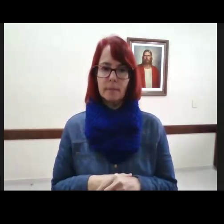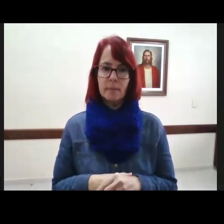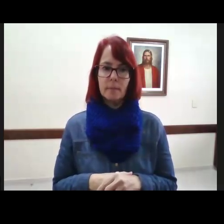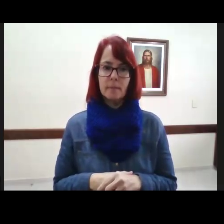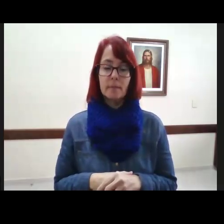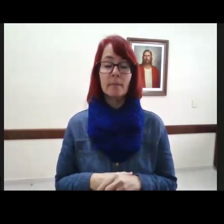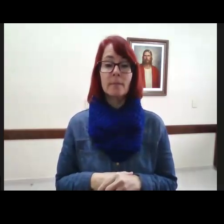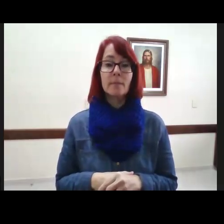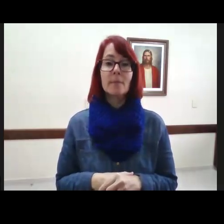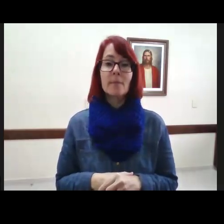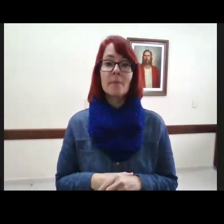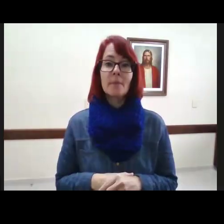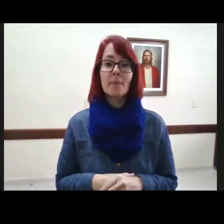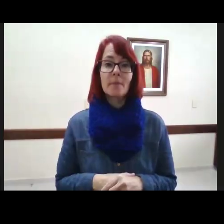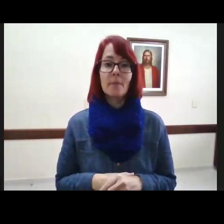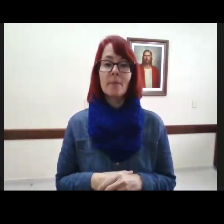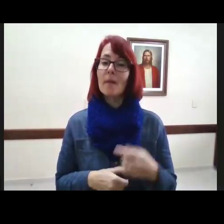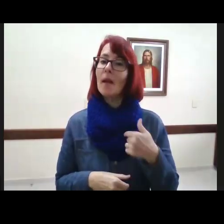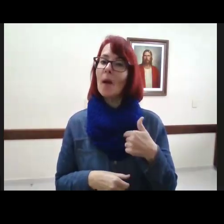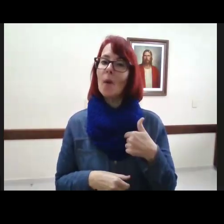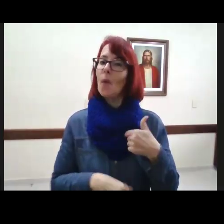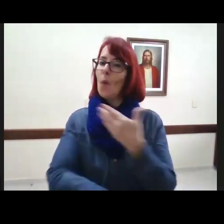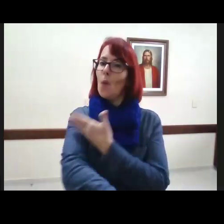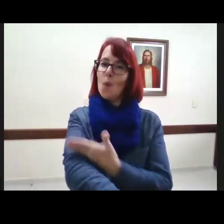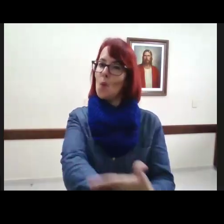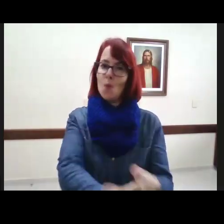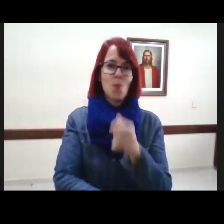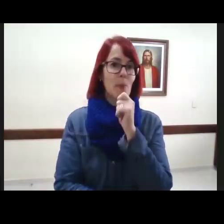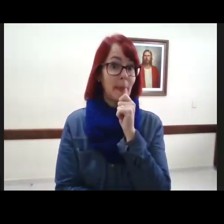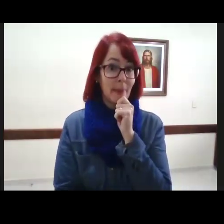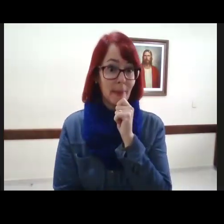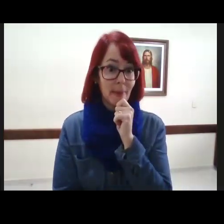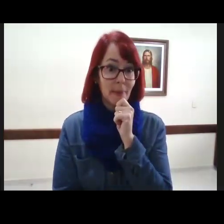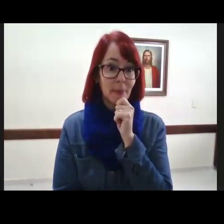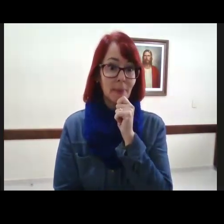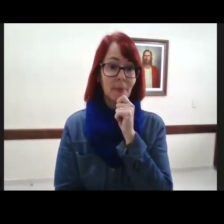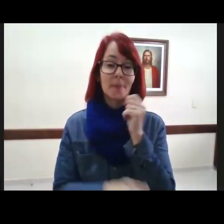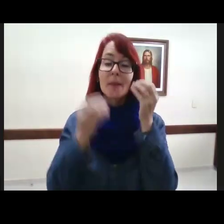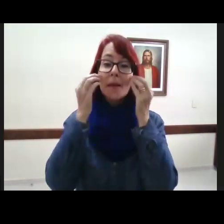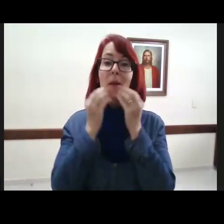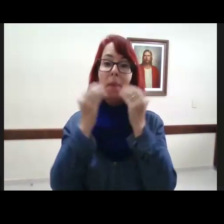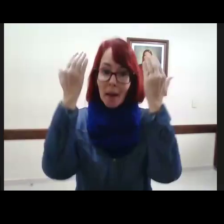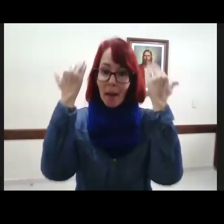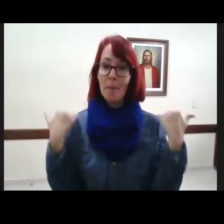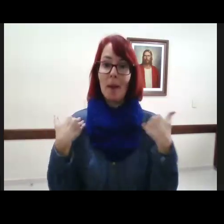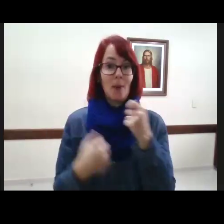Confesso que eu ainda não me acostumei, né? Sem minha barba e sem meu cabelo.